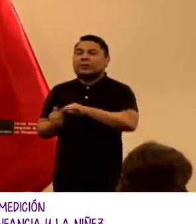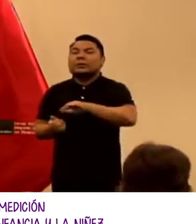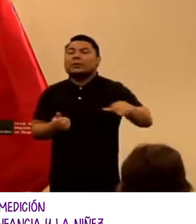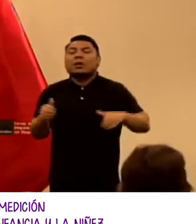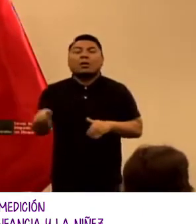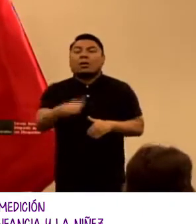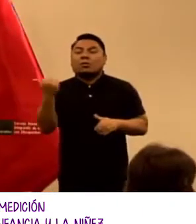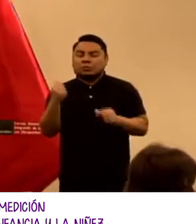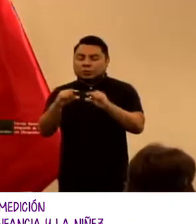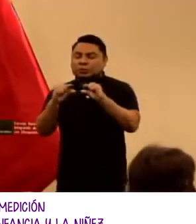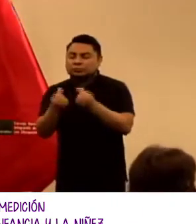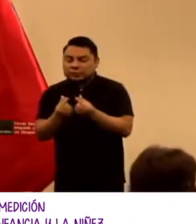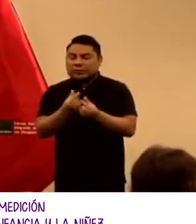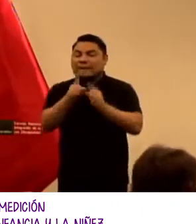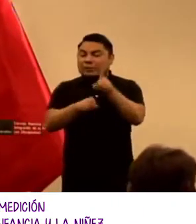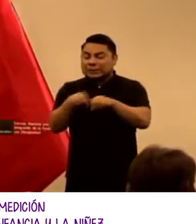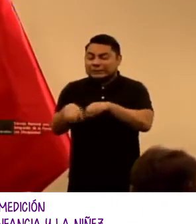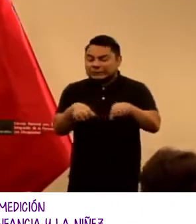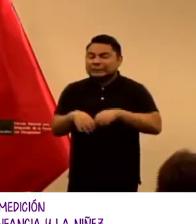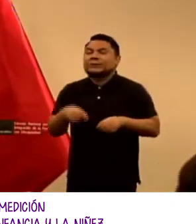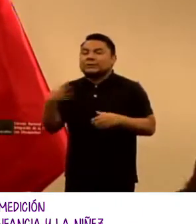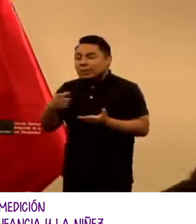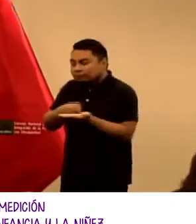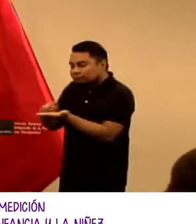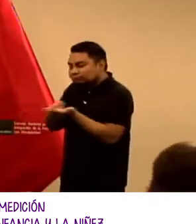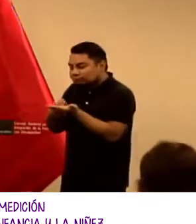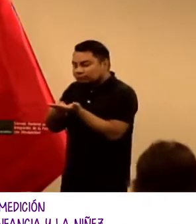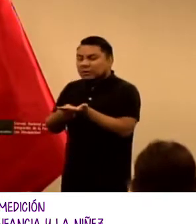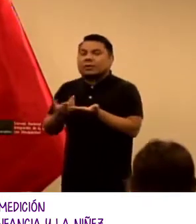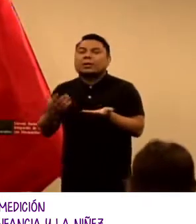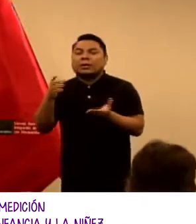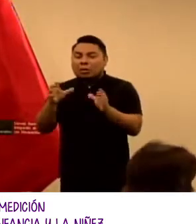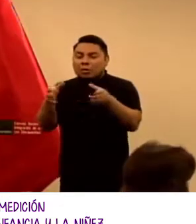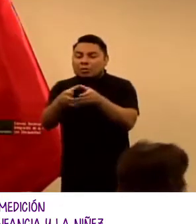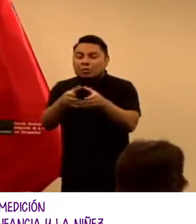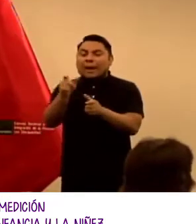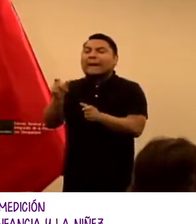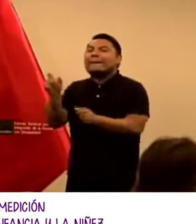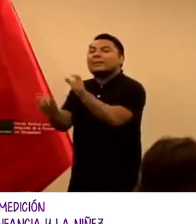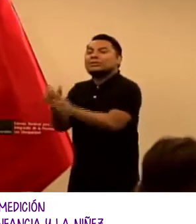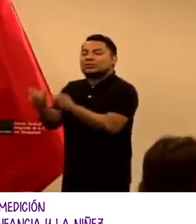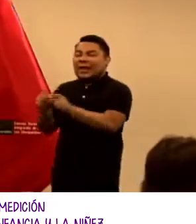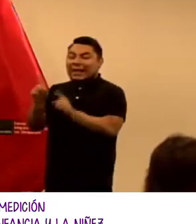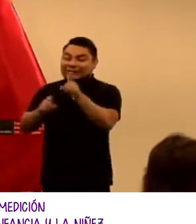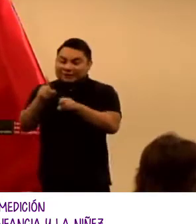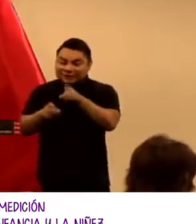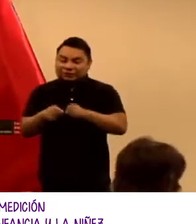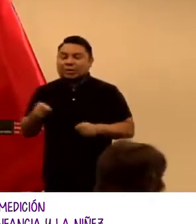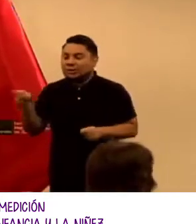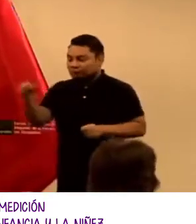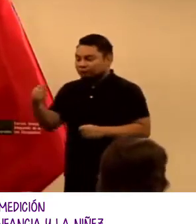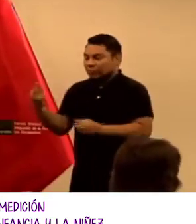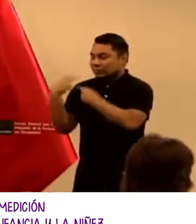Otros conjuntos de preguntas que se le realizaron llevaron luego a discusiones en puntos focales con entrevistadoras y controladores para